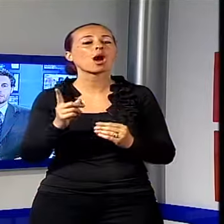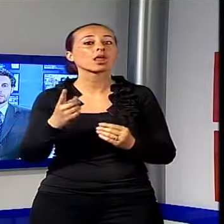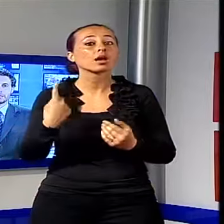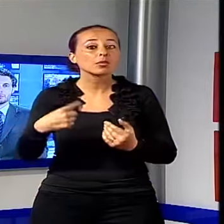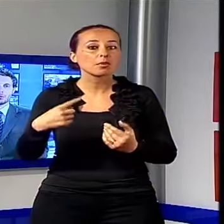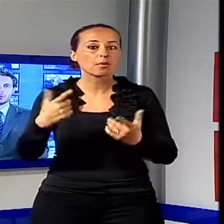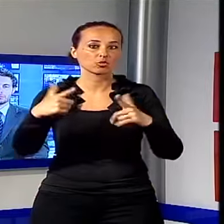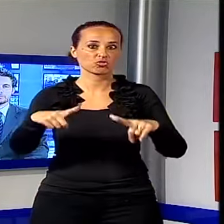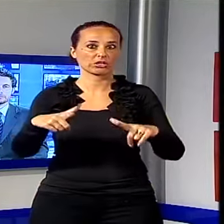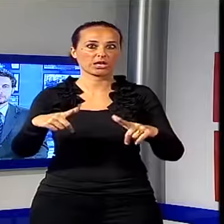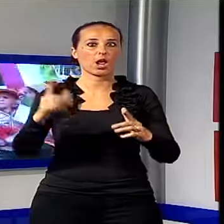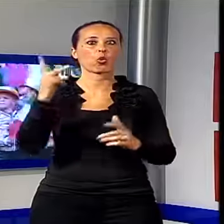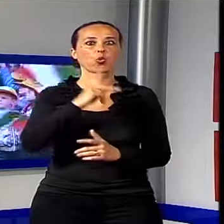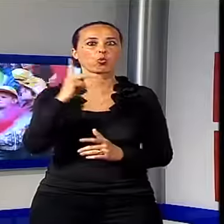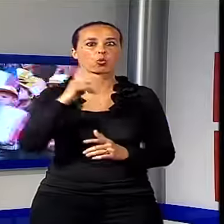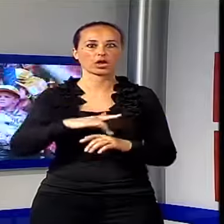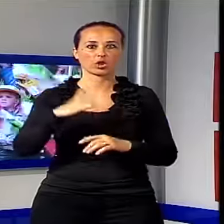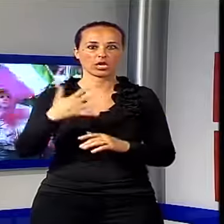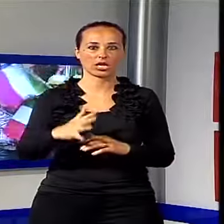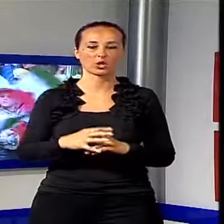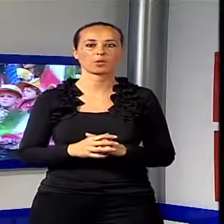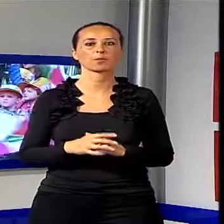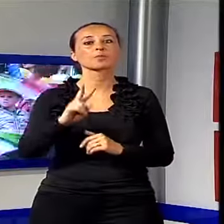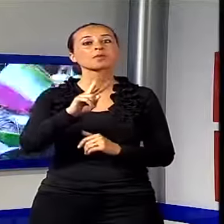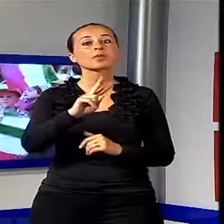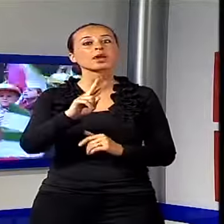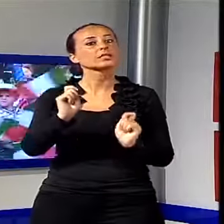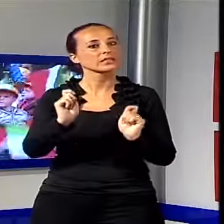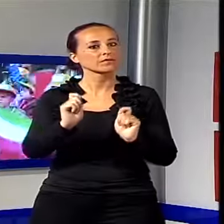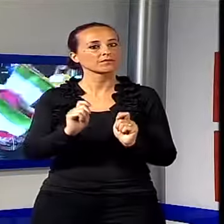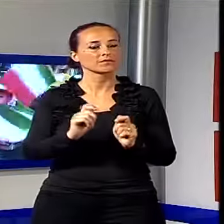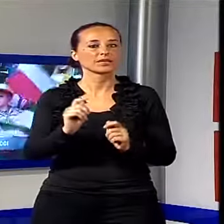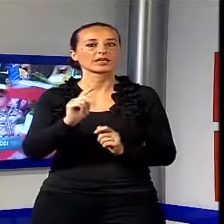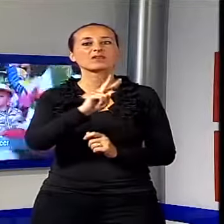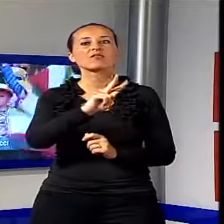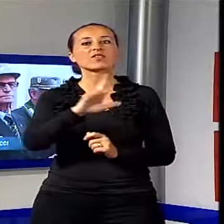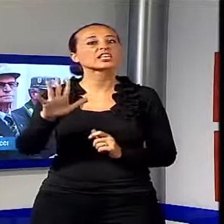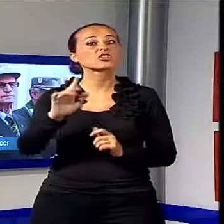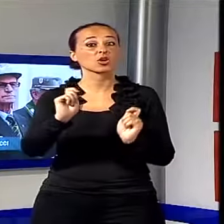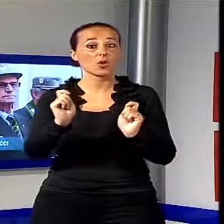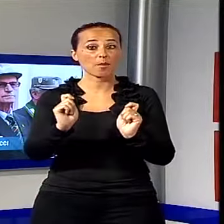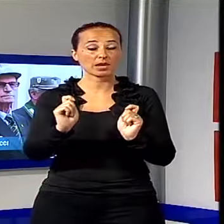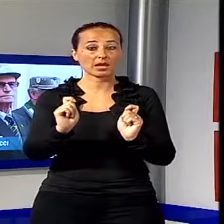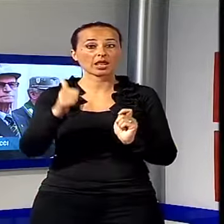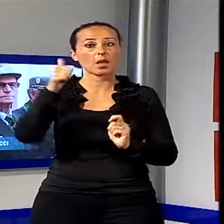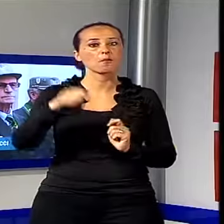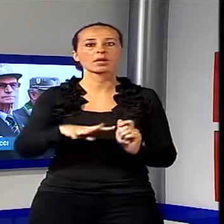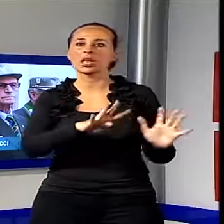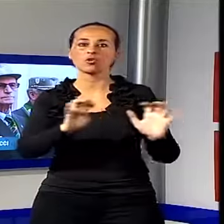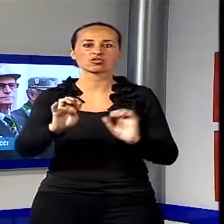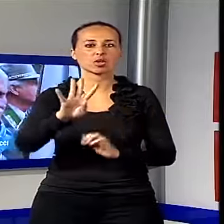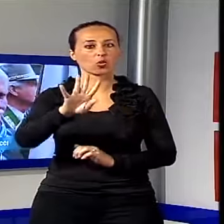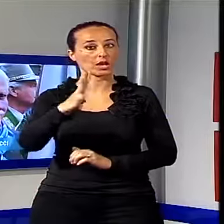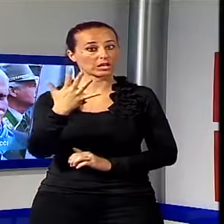nel capoluogo. Il 25 aprile del 1945 l'Italia veniva liberata dall